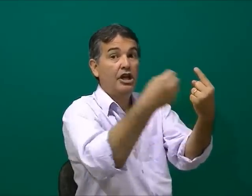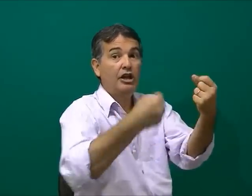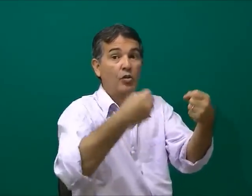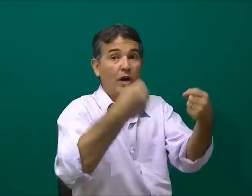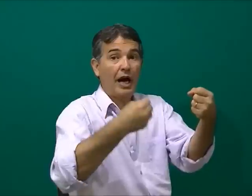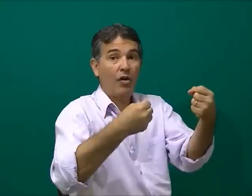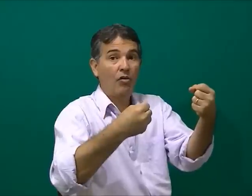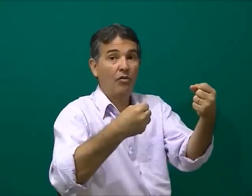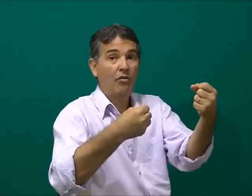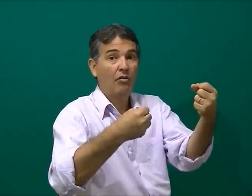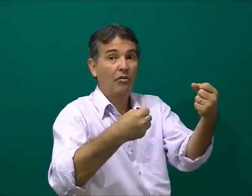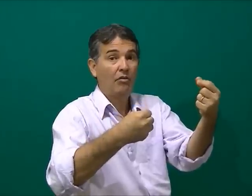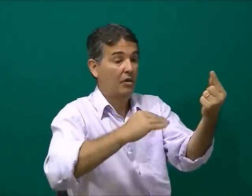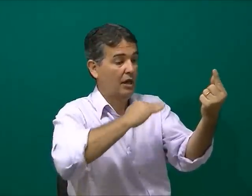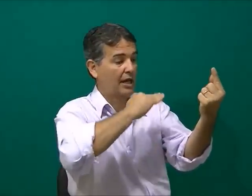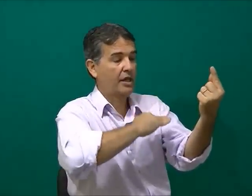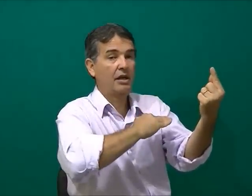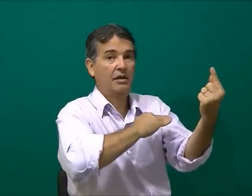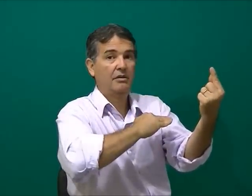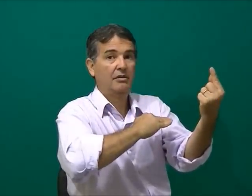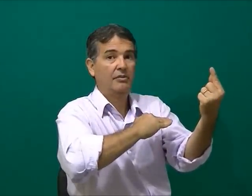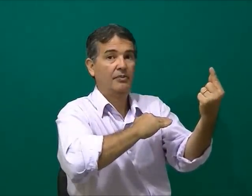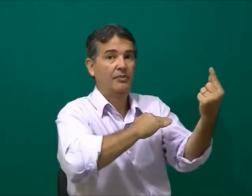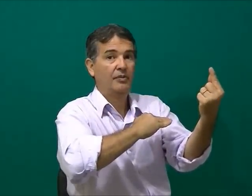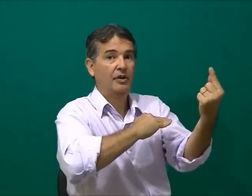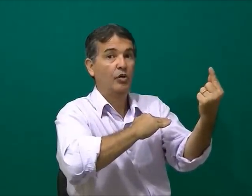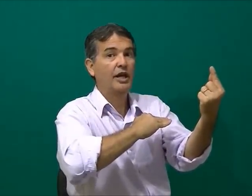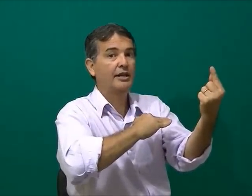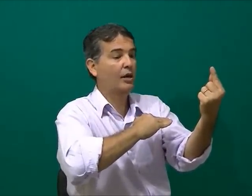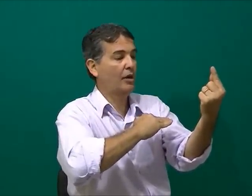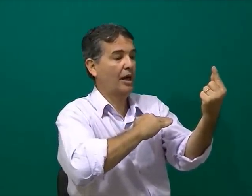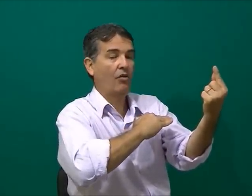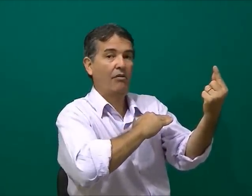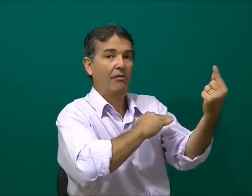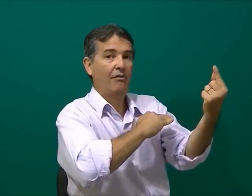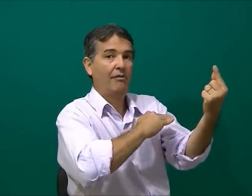tem um carro aqui. Onde é que está o carro?